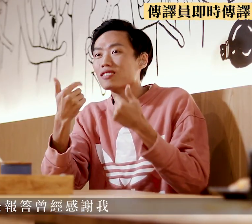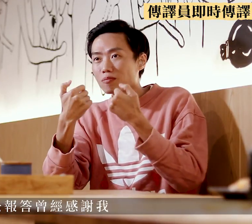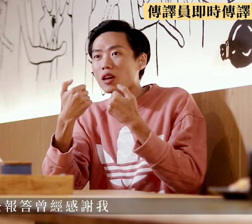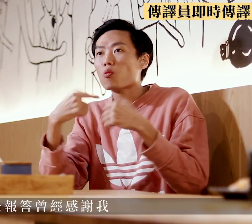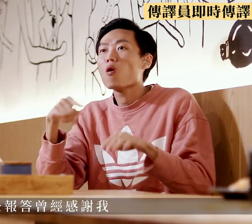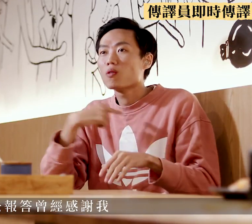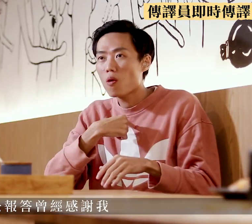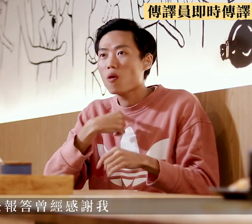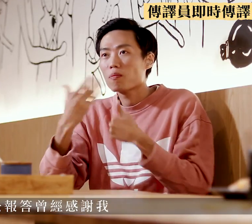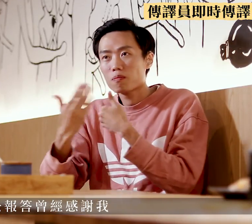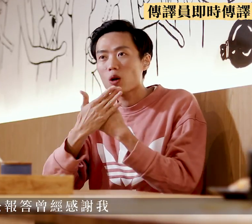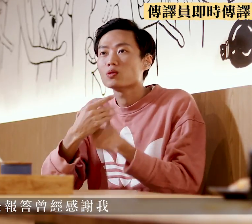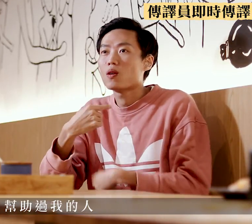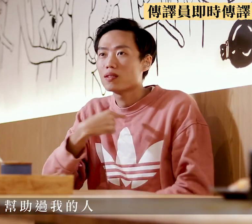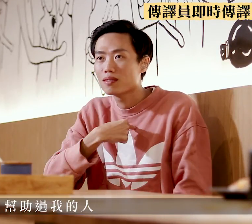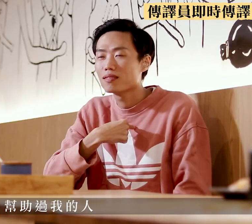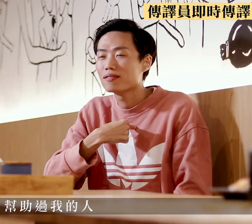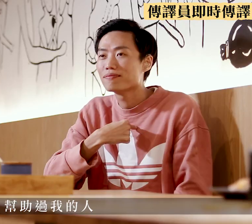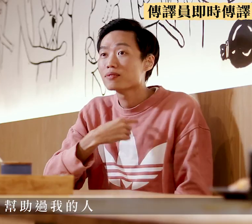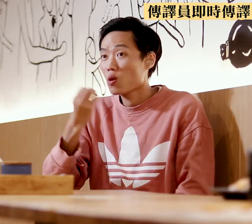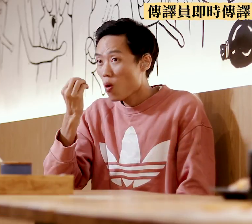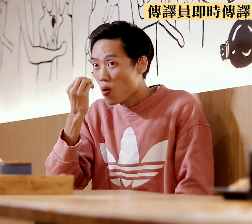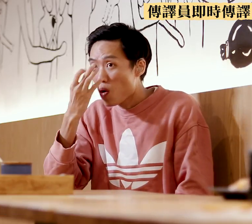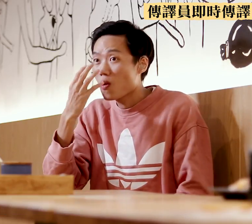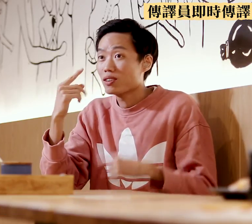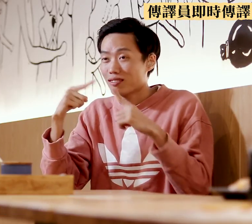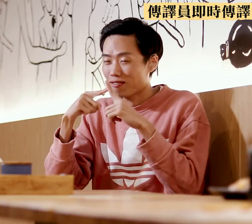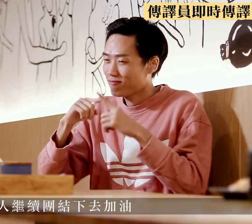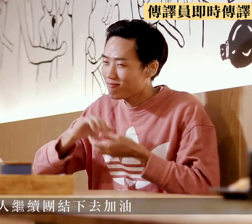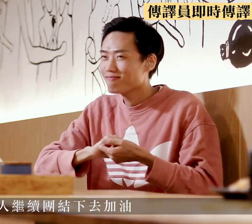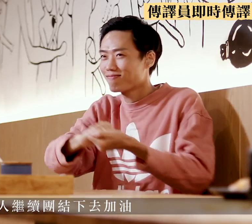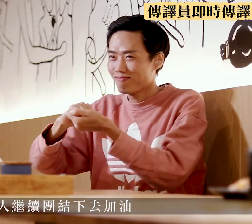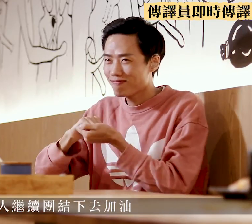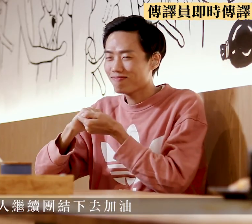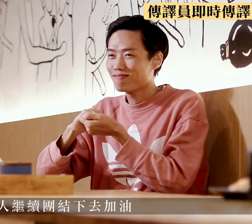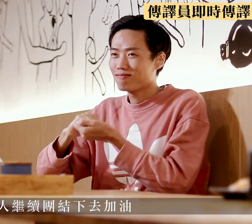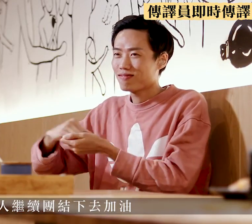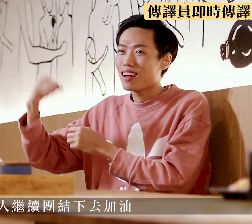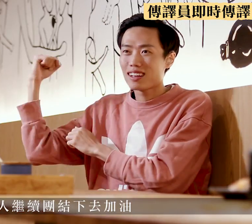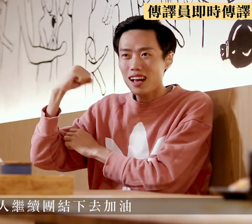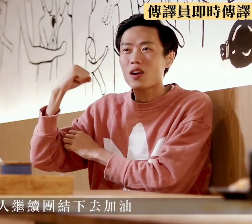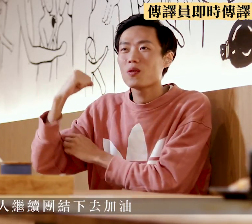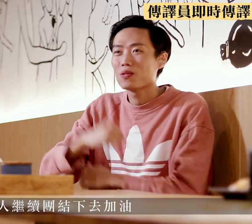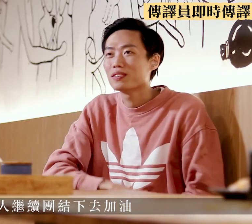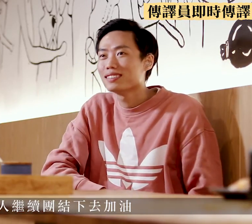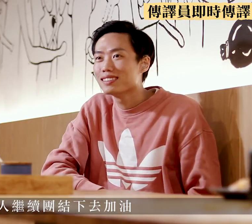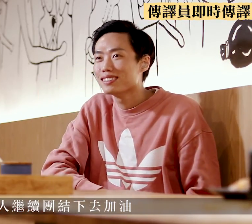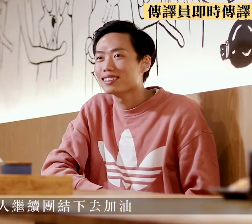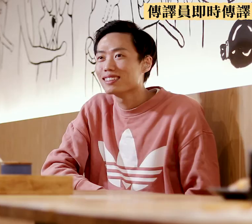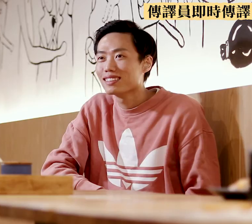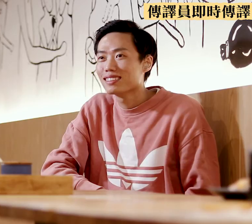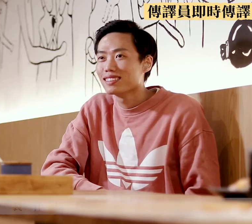去报答所有感谢过我、帮过我的人。香港人继续团结下去，加